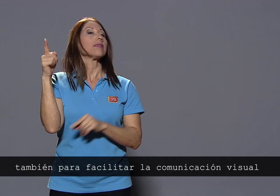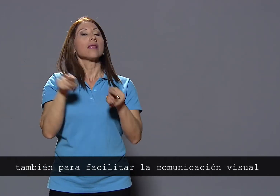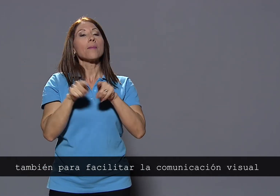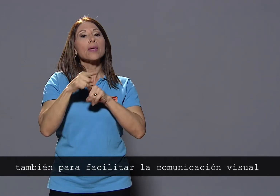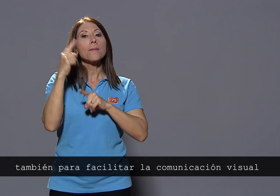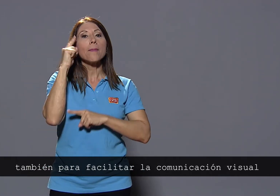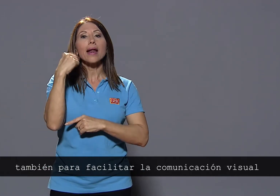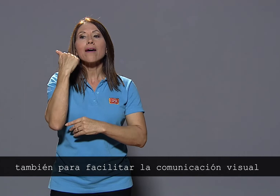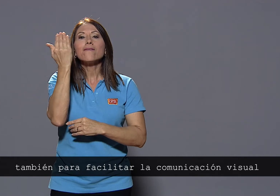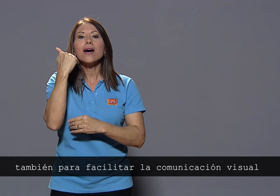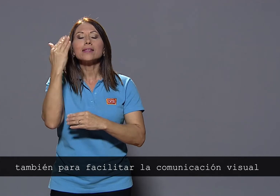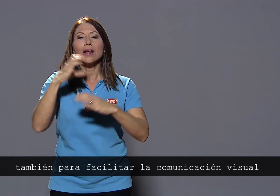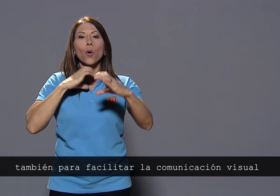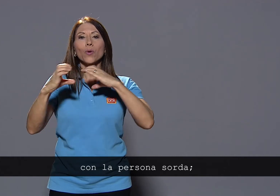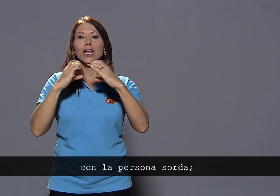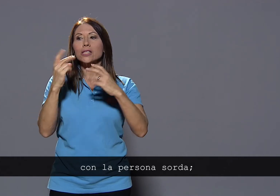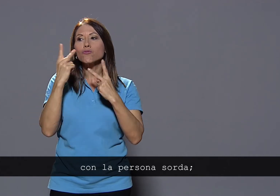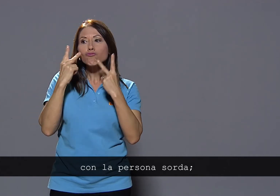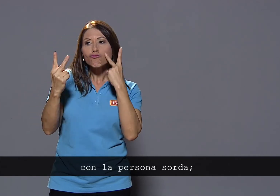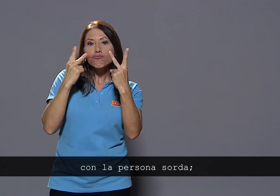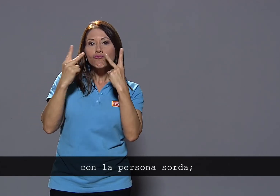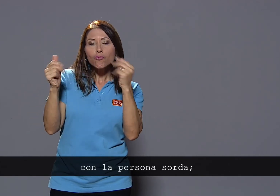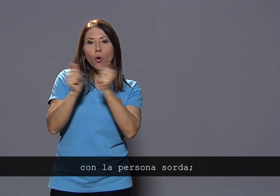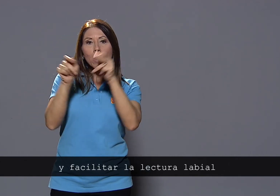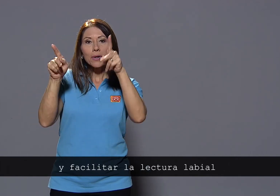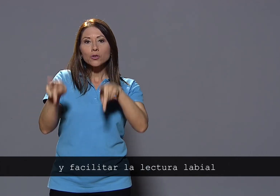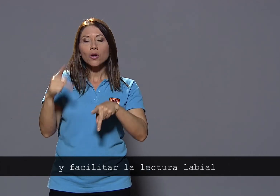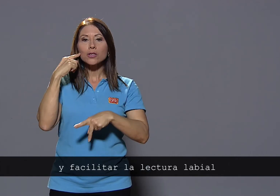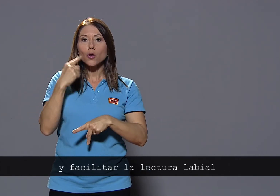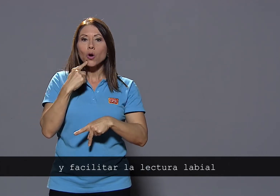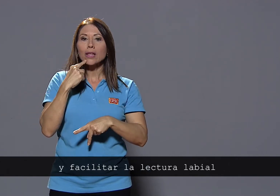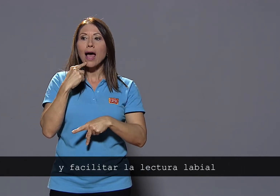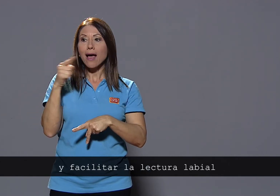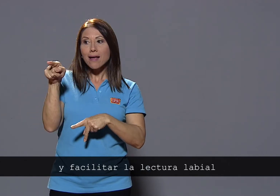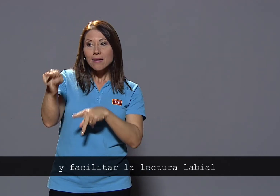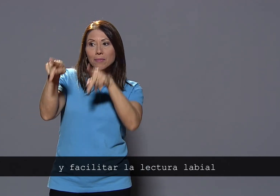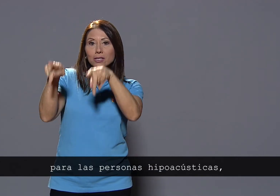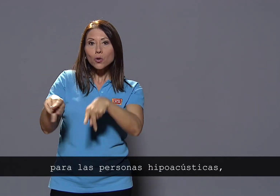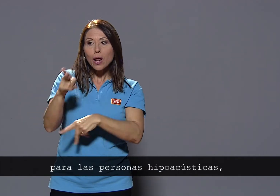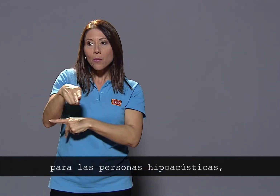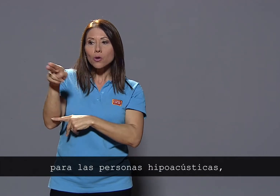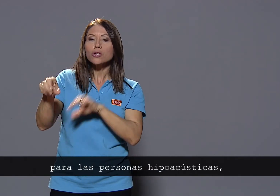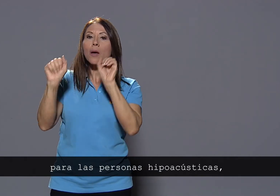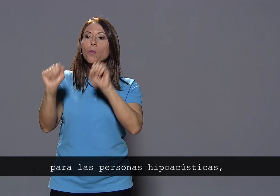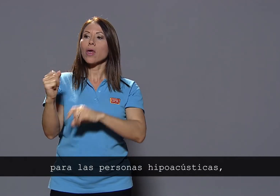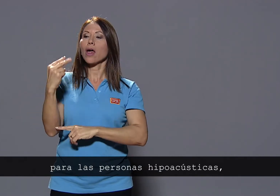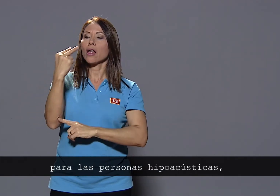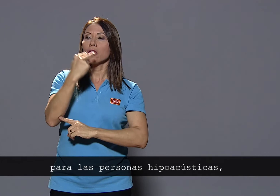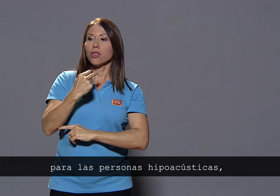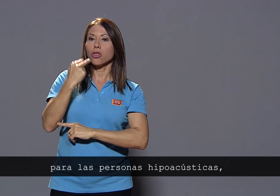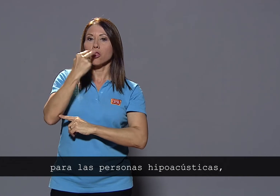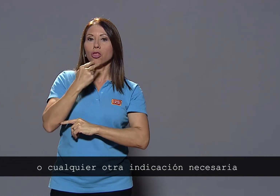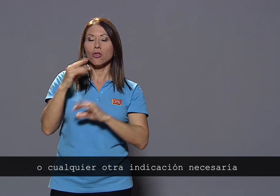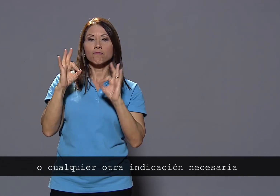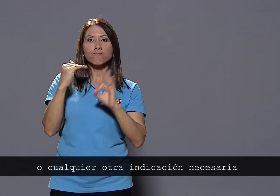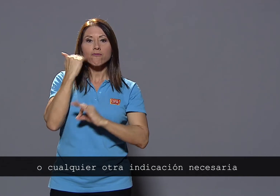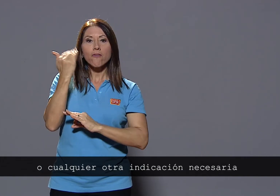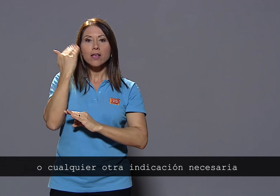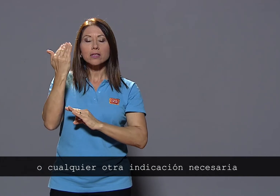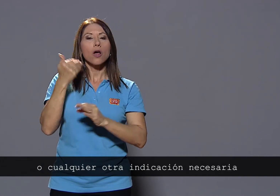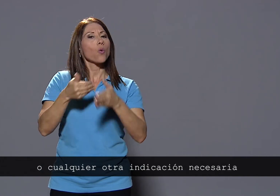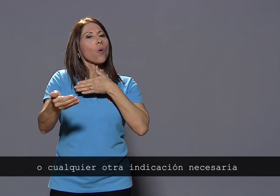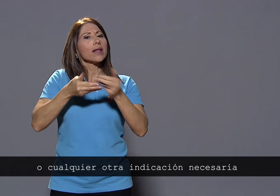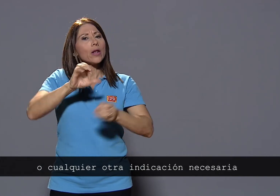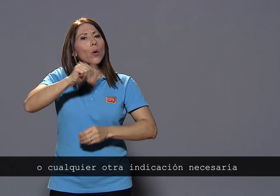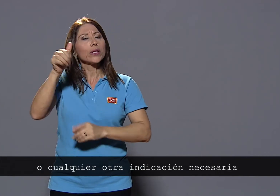para facilitar la comunicación visual con la persona sorda y facilitar la lectura labial para las personas hipoacústicas o cualquier